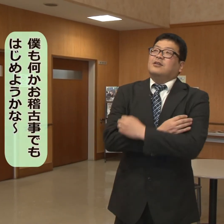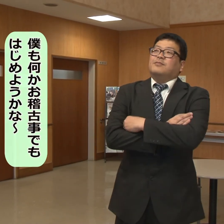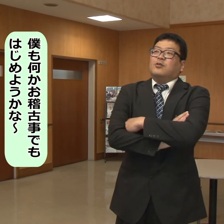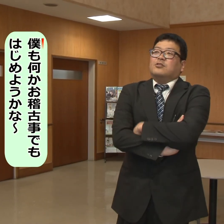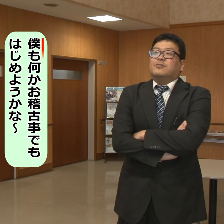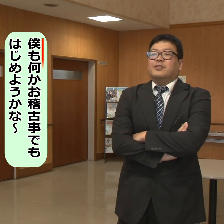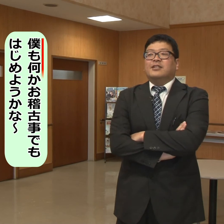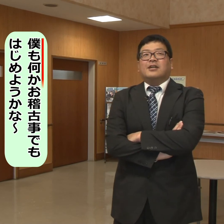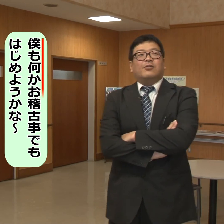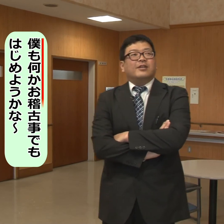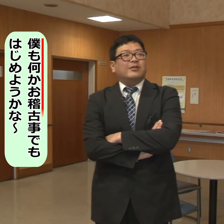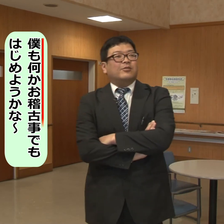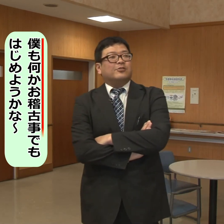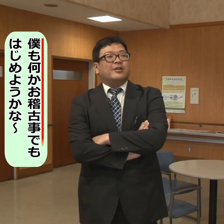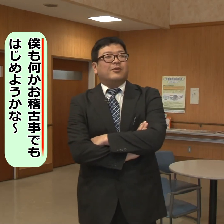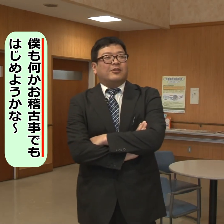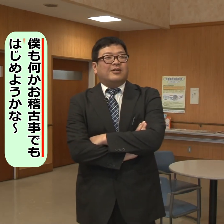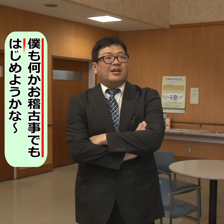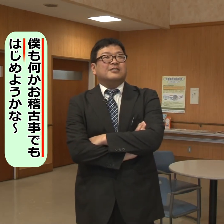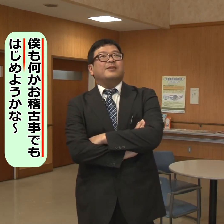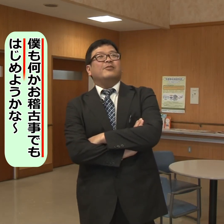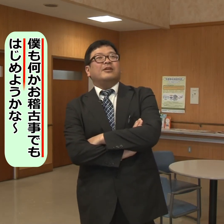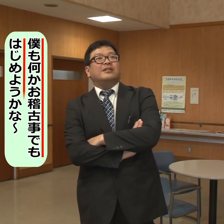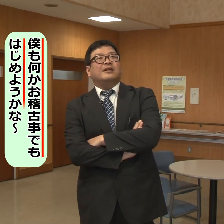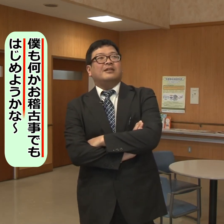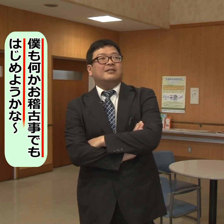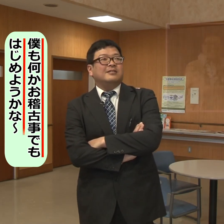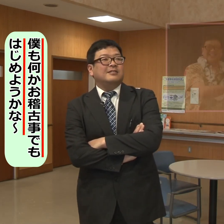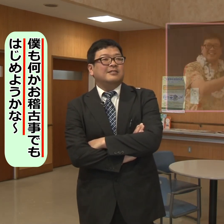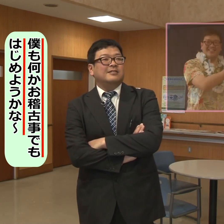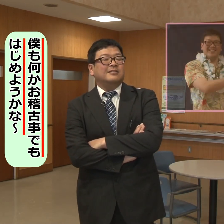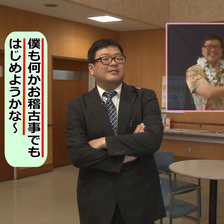僕も何かお稽古事でも始めようかな。